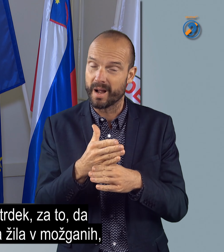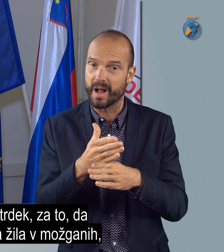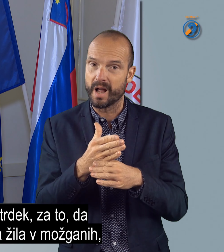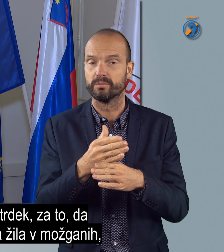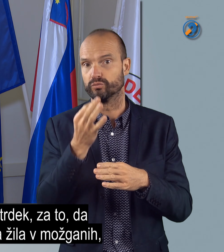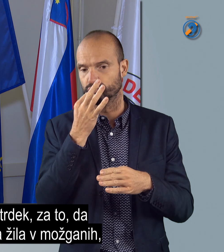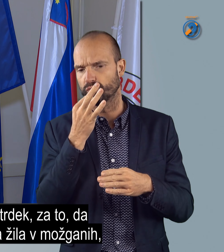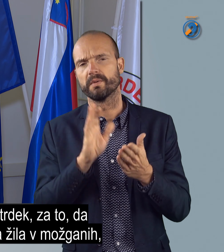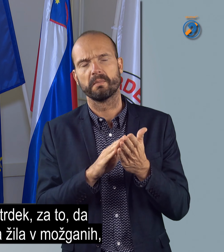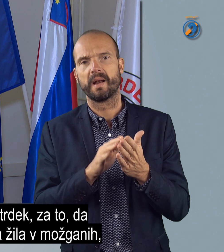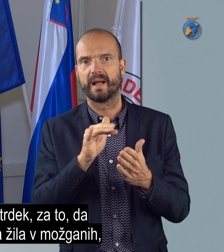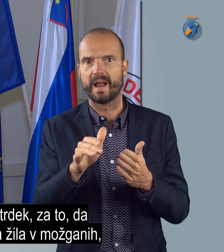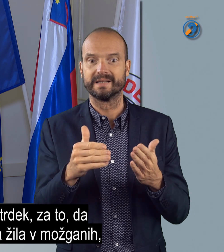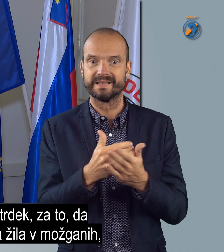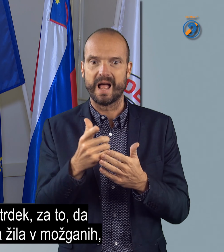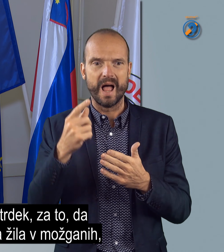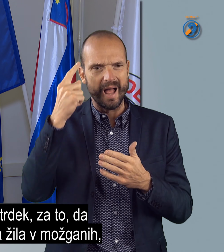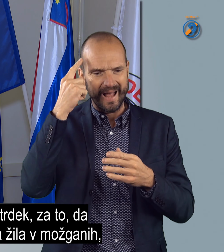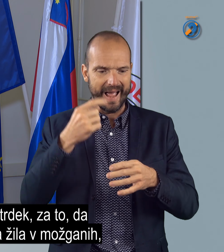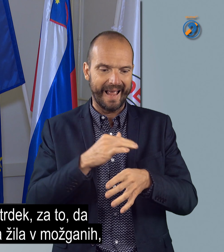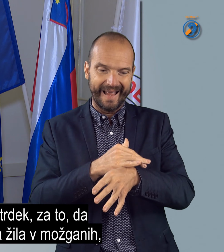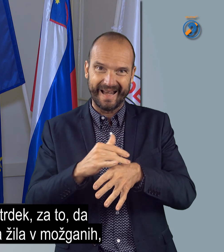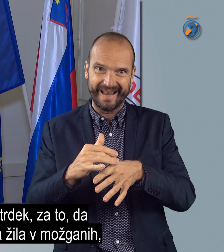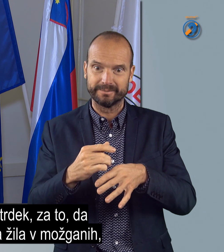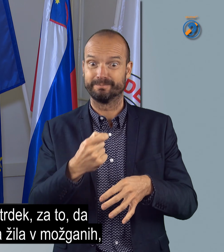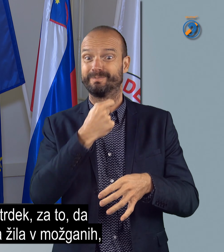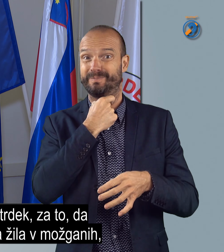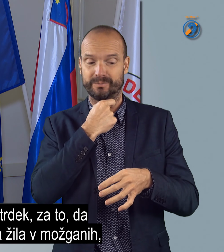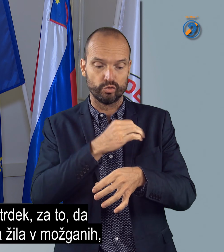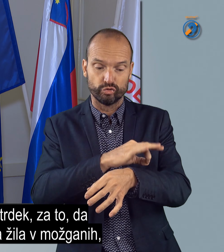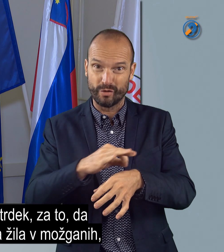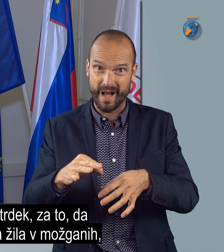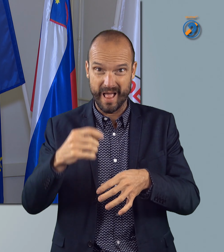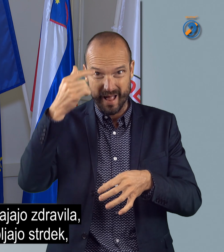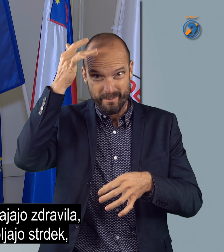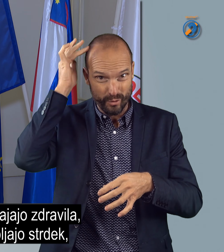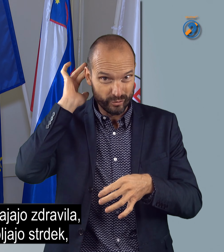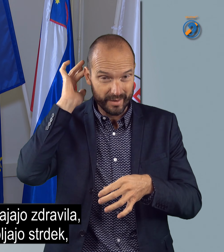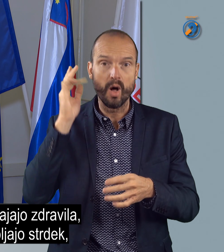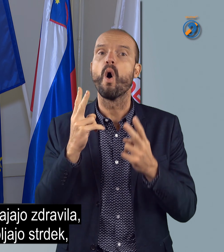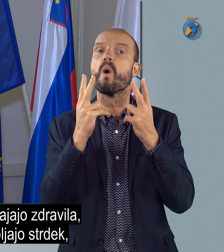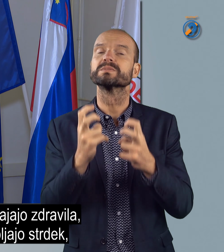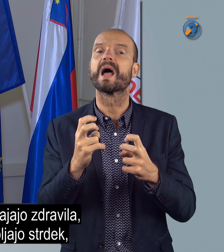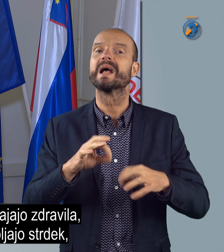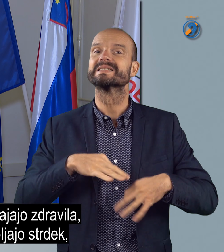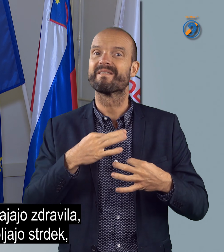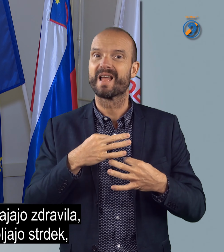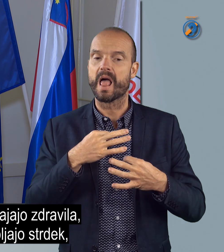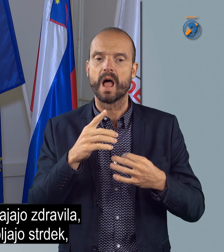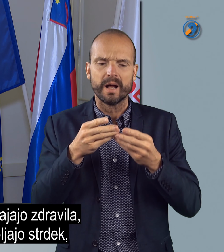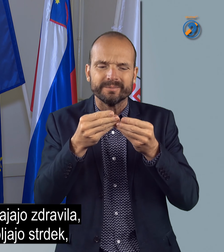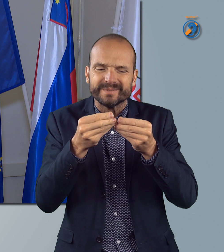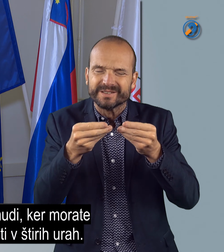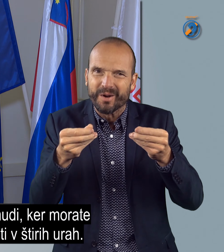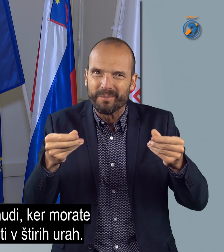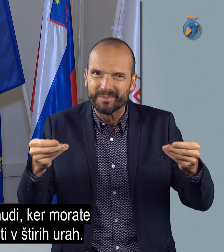gre za strdek, se pravi, da za to, da se zamaši žila v samih možganih, sedaj obstajajo zdravila, ki raztapljajo